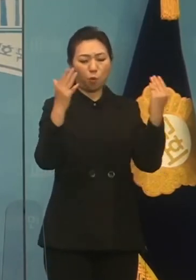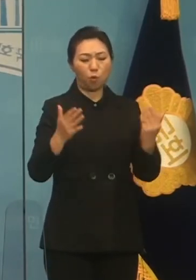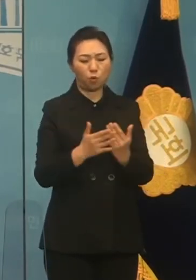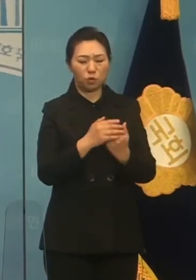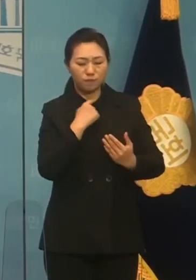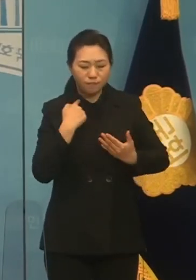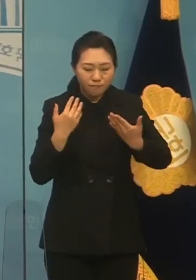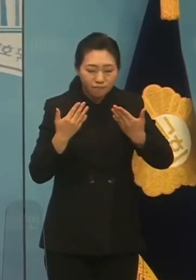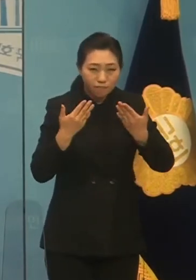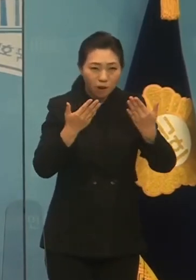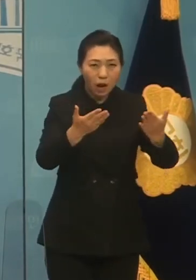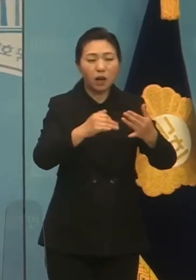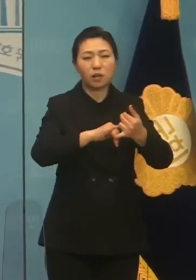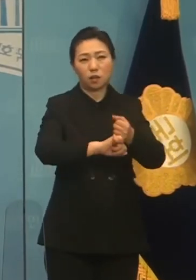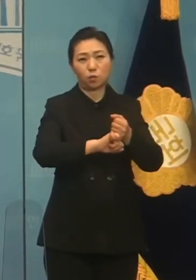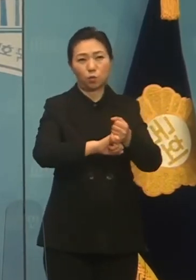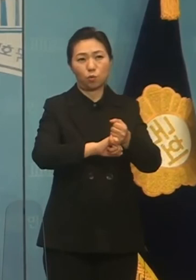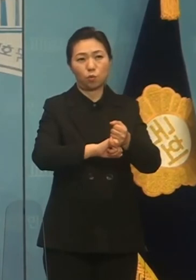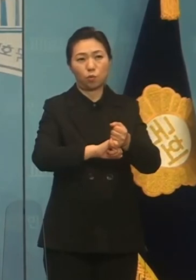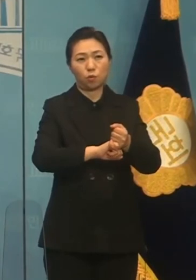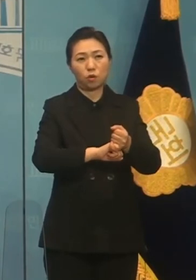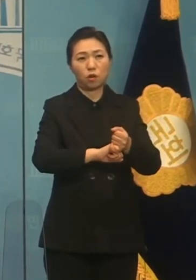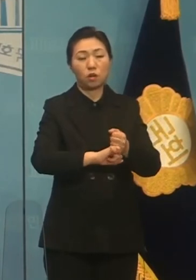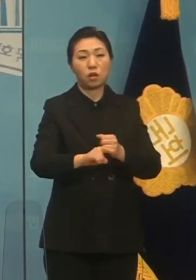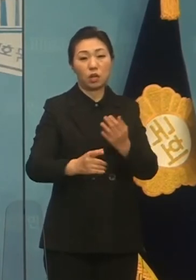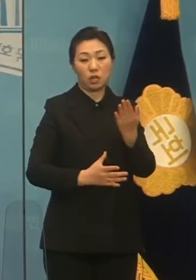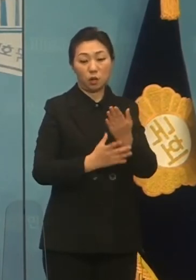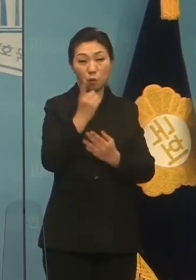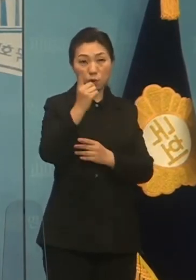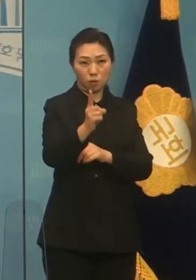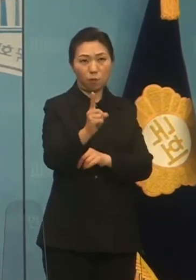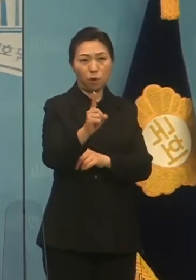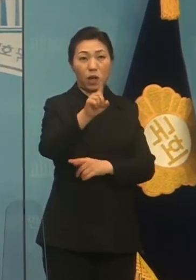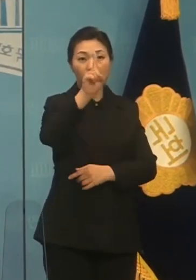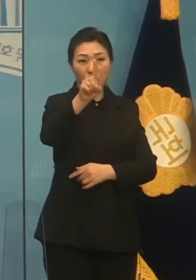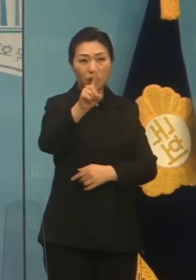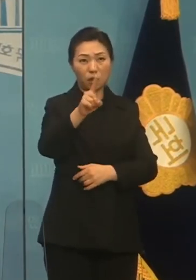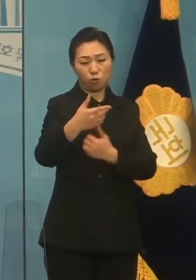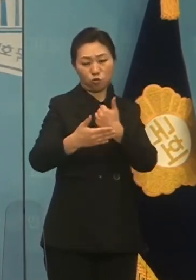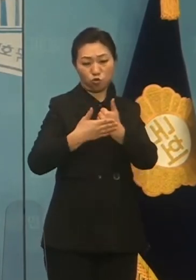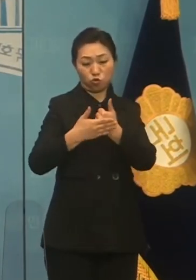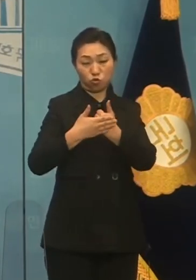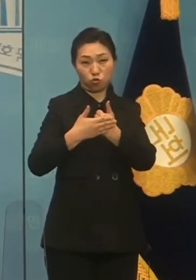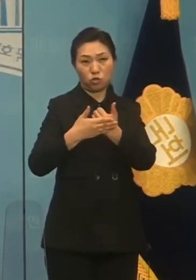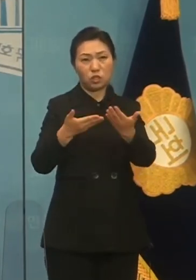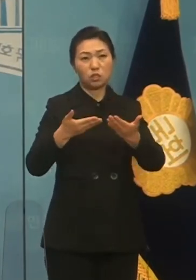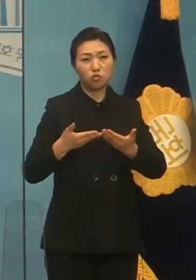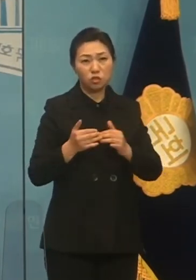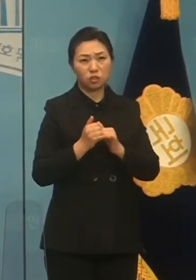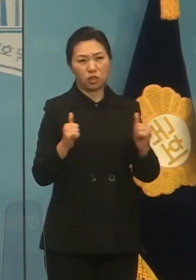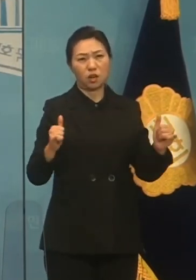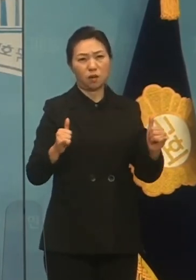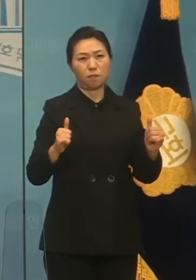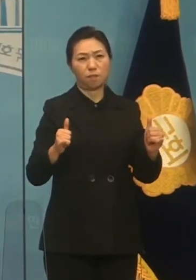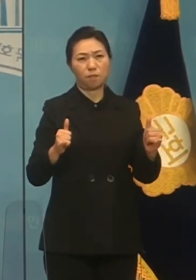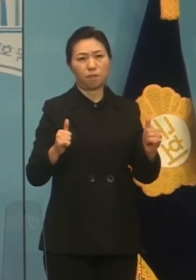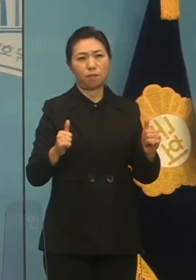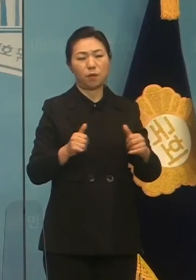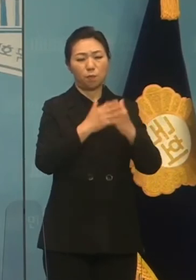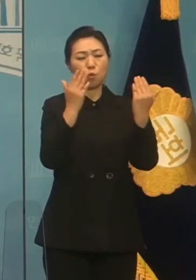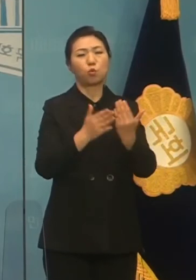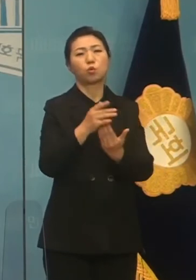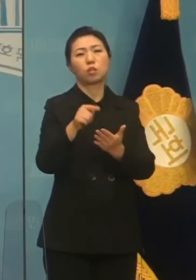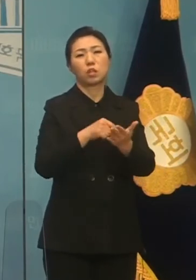그것이 저를 당일 후보로 만들어주신 범야권 지지자 모든 분들께 보답하는 길이라고